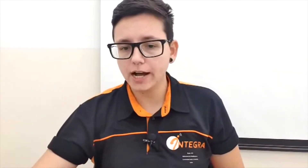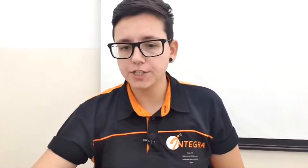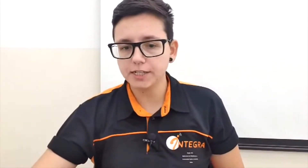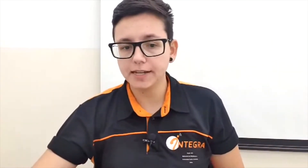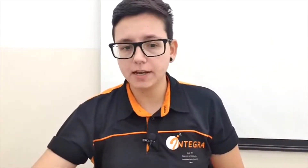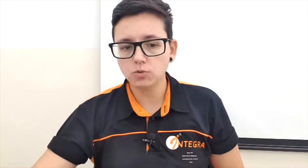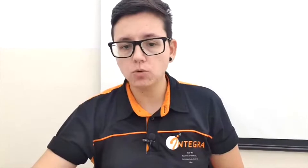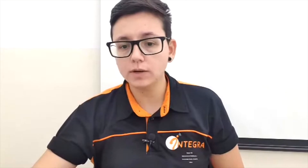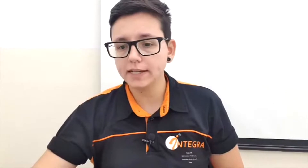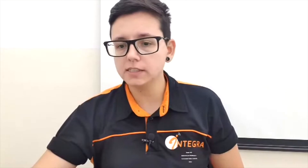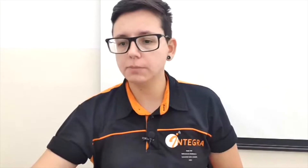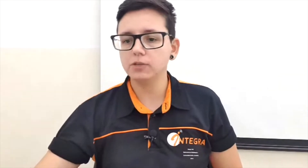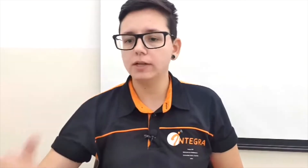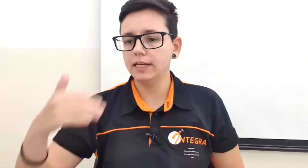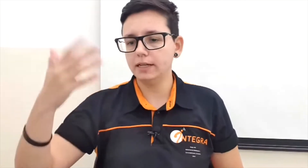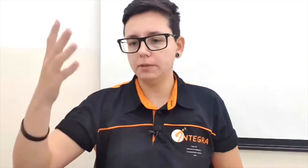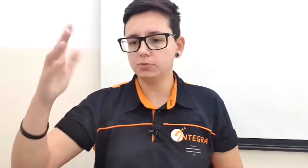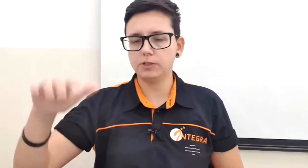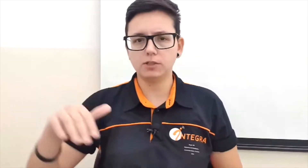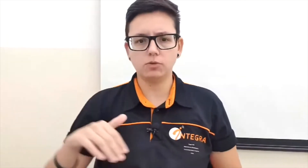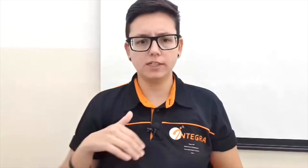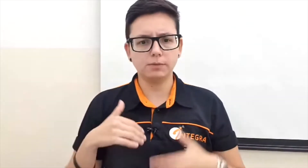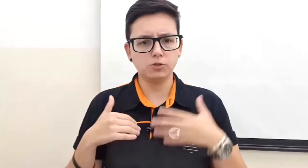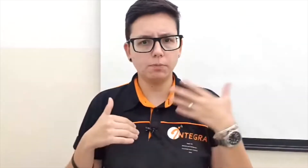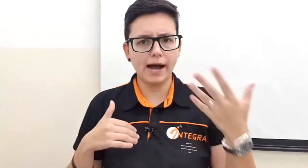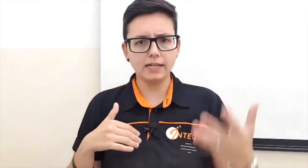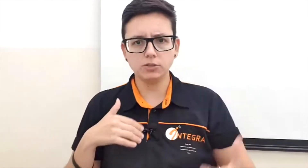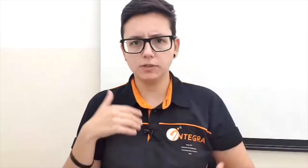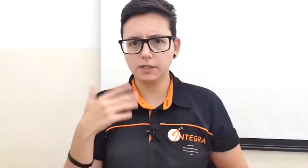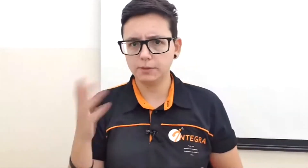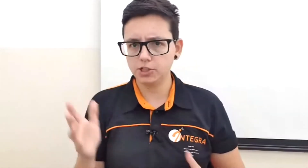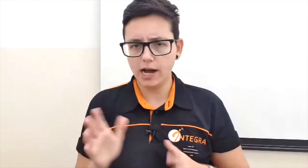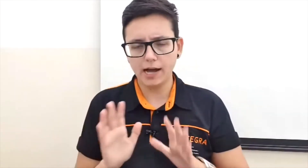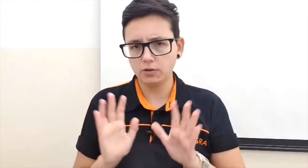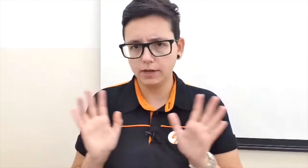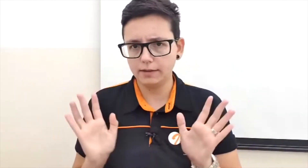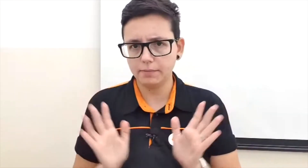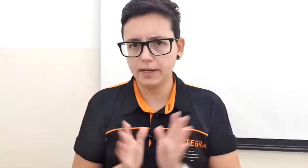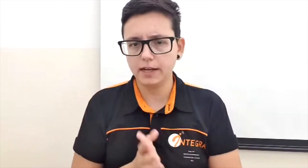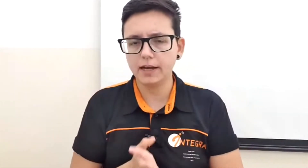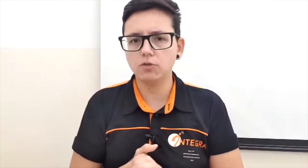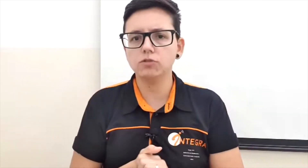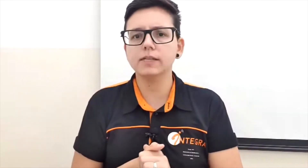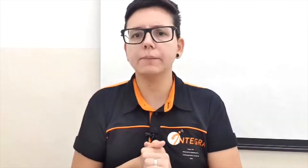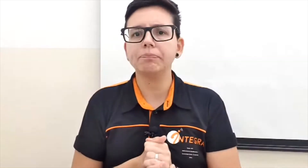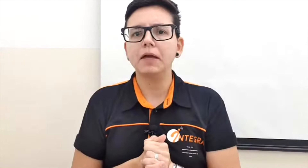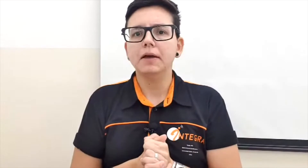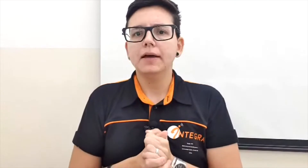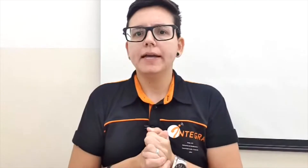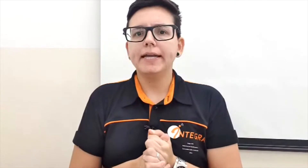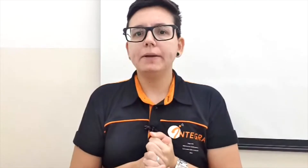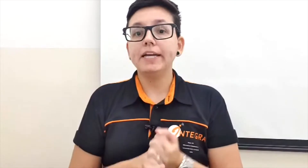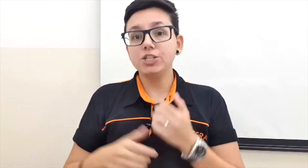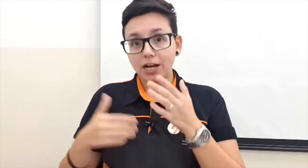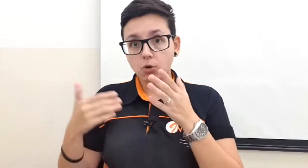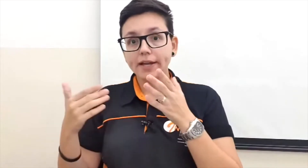já tem algum conhecimento em Libras, pode ser um conhecimento básico, intermediário, né? Aí é com você. E já